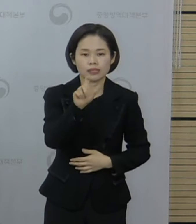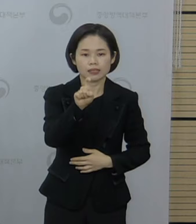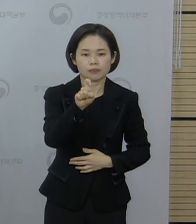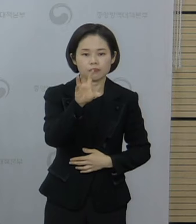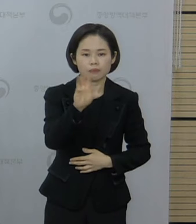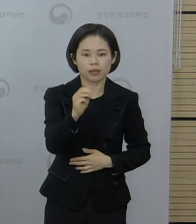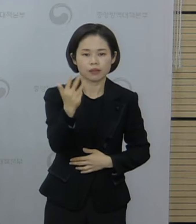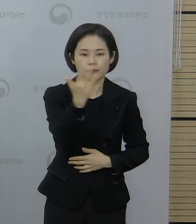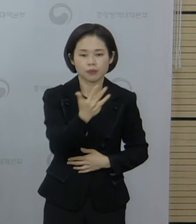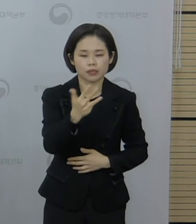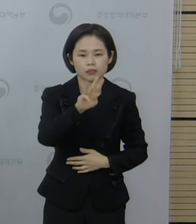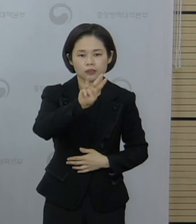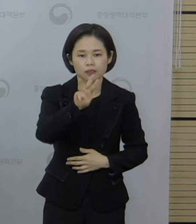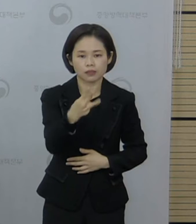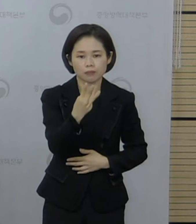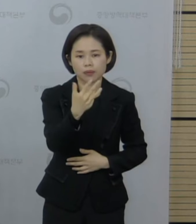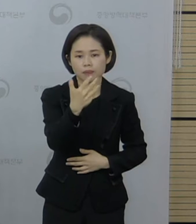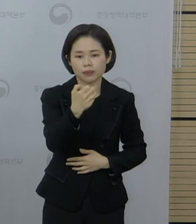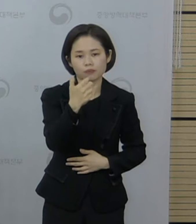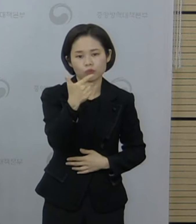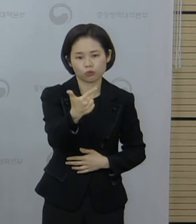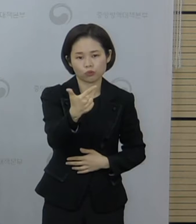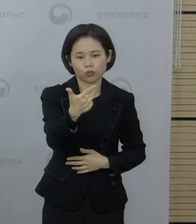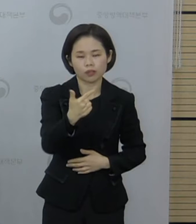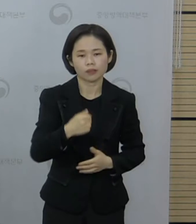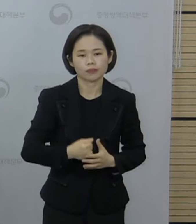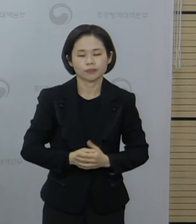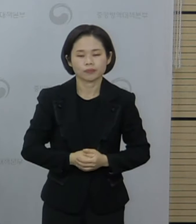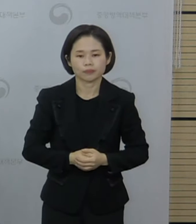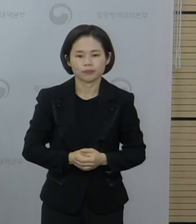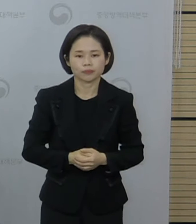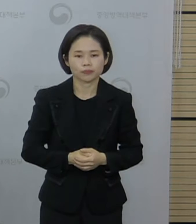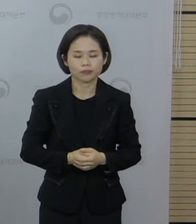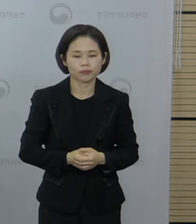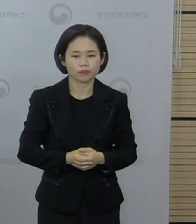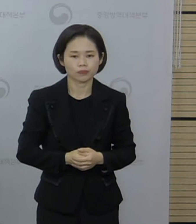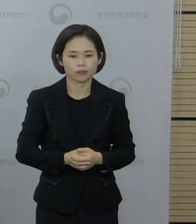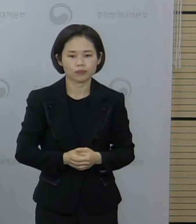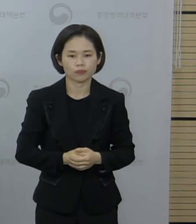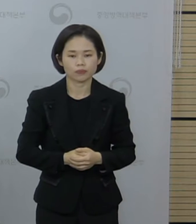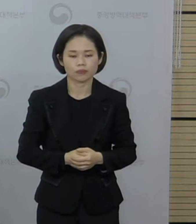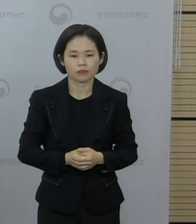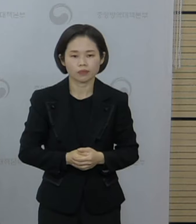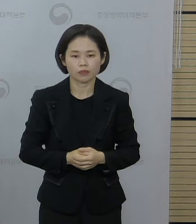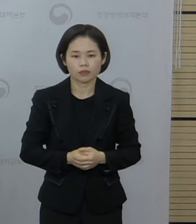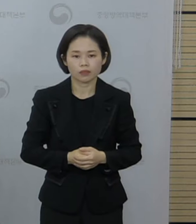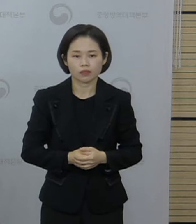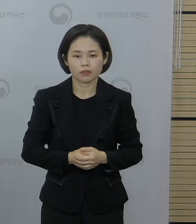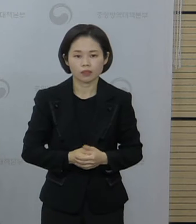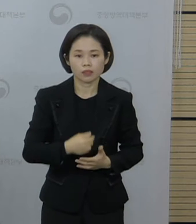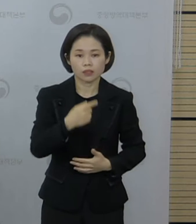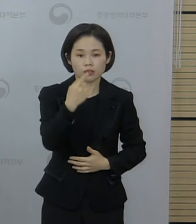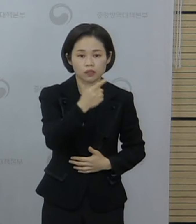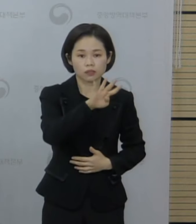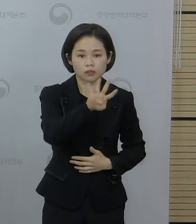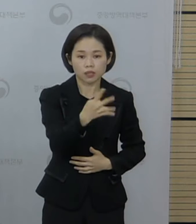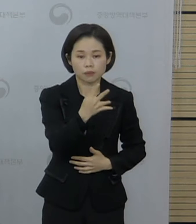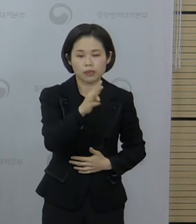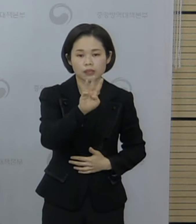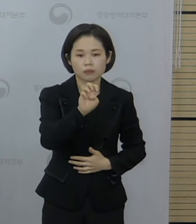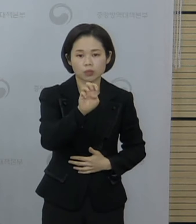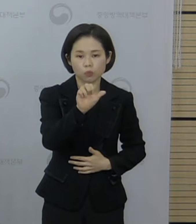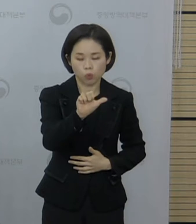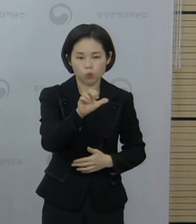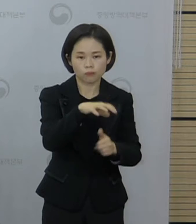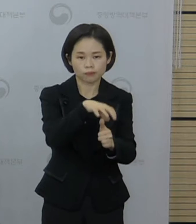8천 386 원의 검사가 이루어 졌습니다 신규로 1435 명